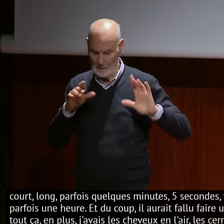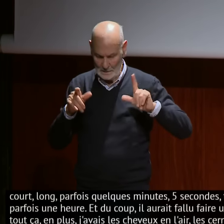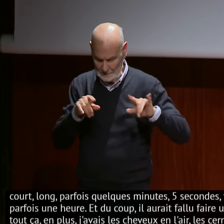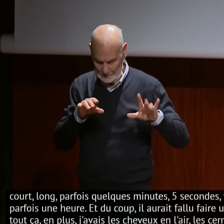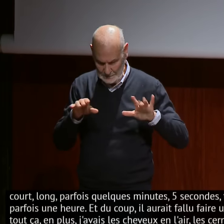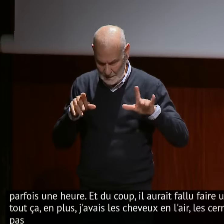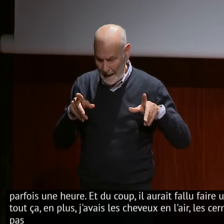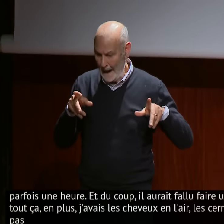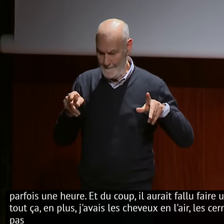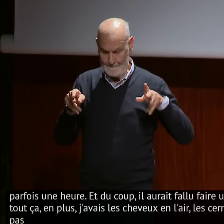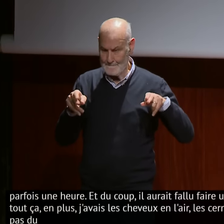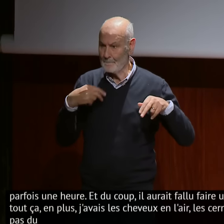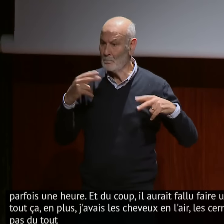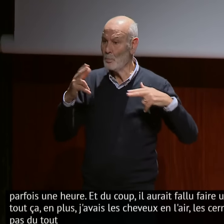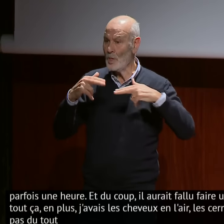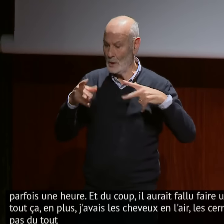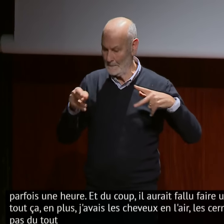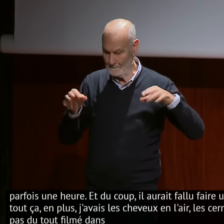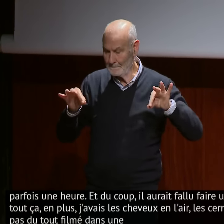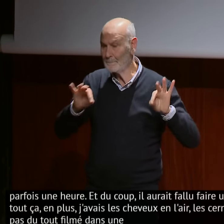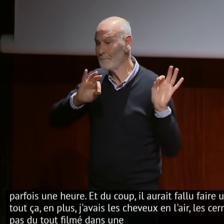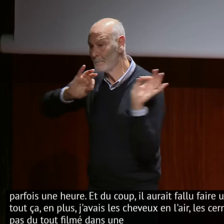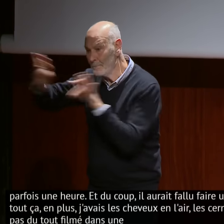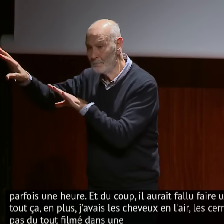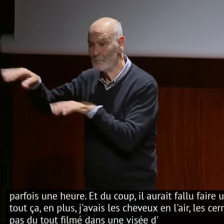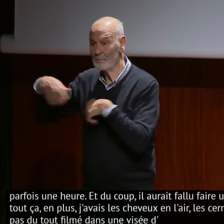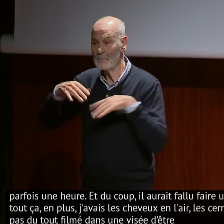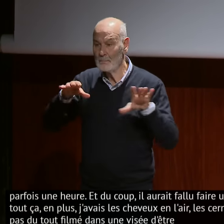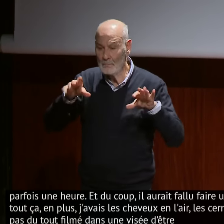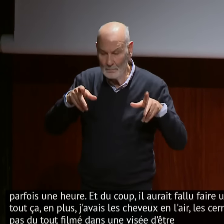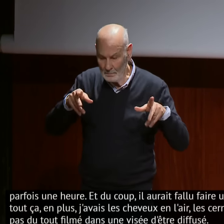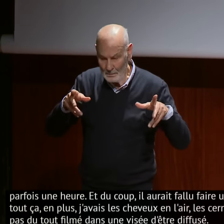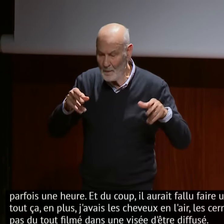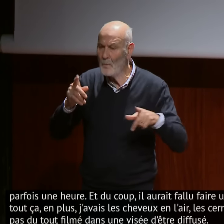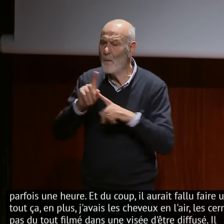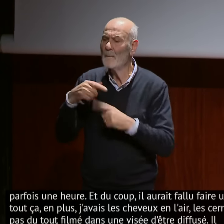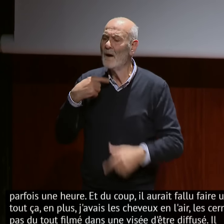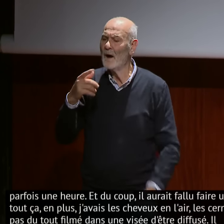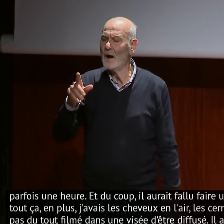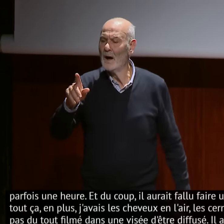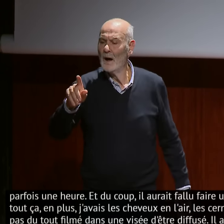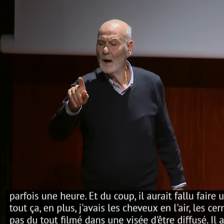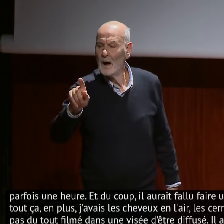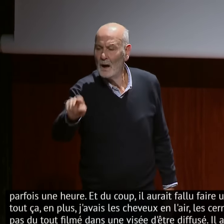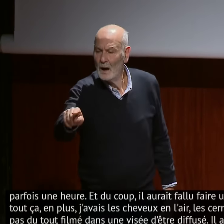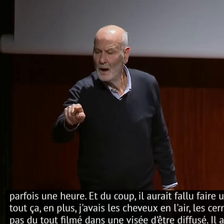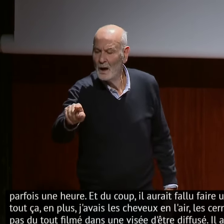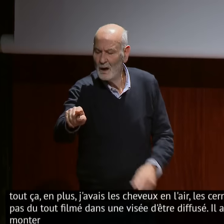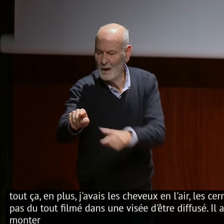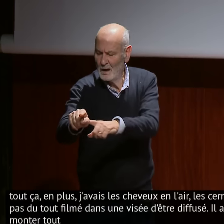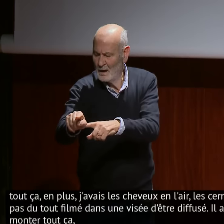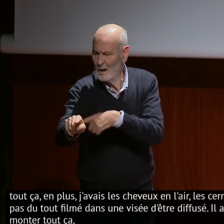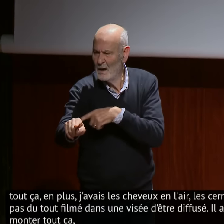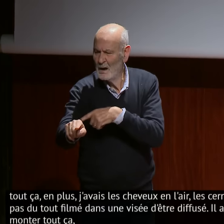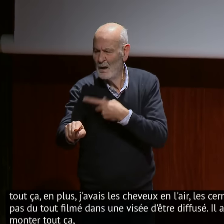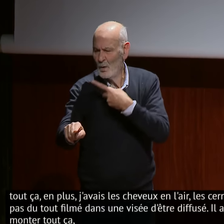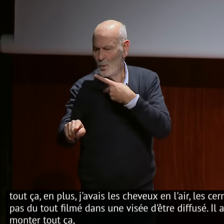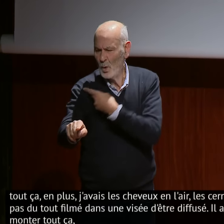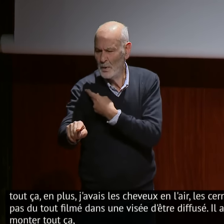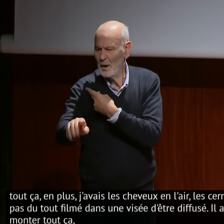dans une visée d'être diffusé, quoi. Et il aurait fallu monter tout ça, il aurait fallu enlever, il aurait fallu.